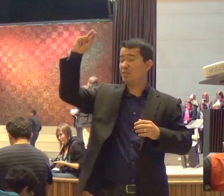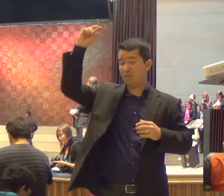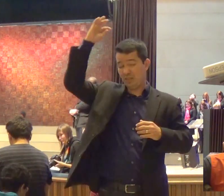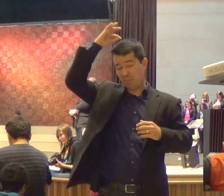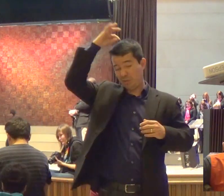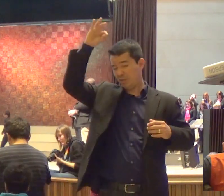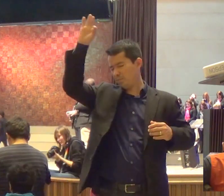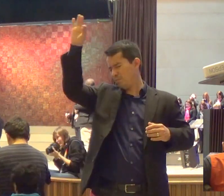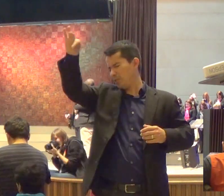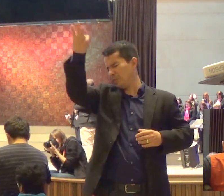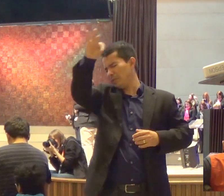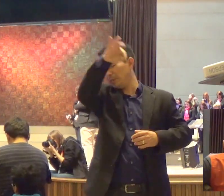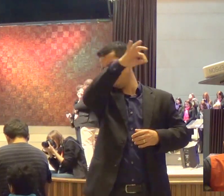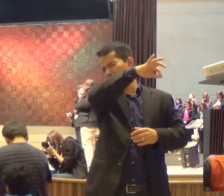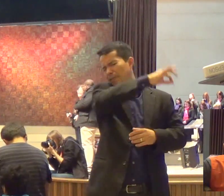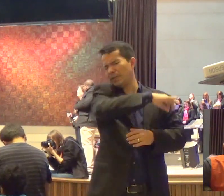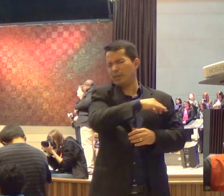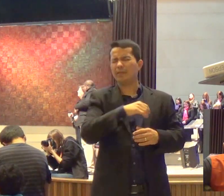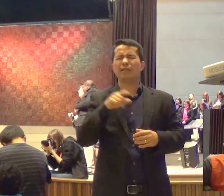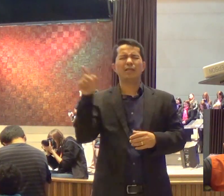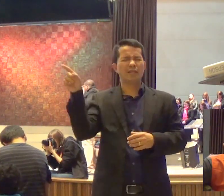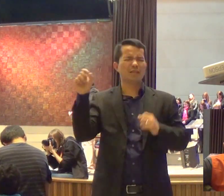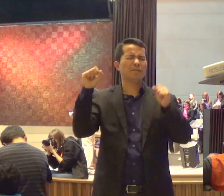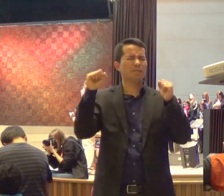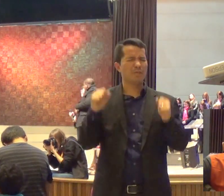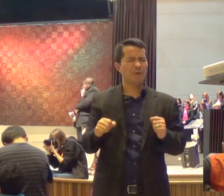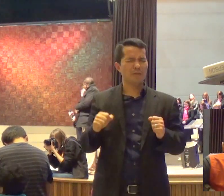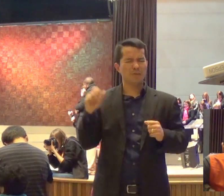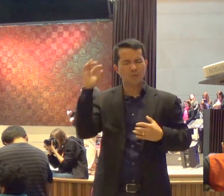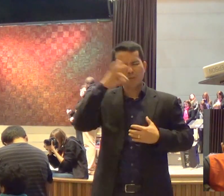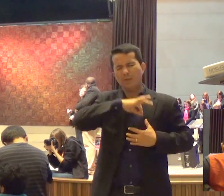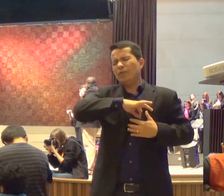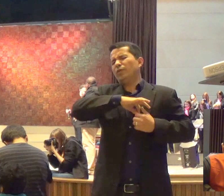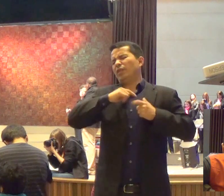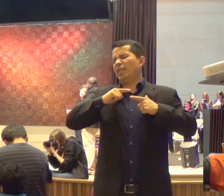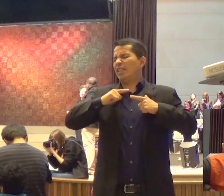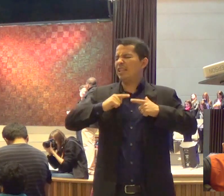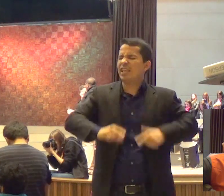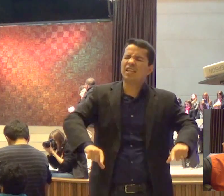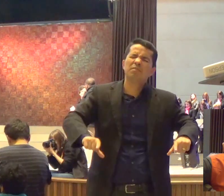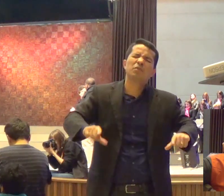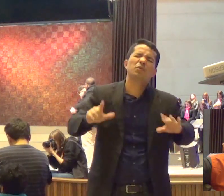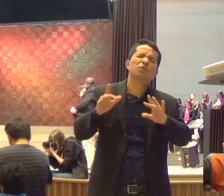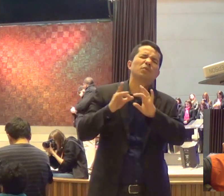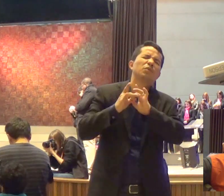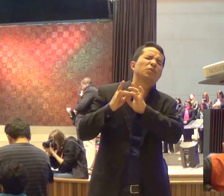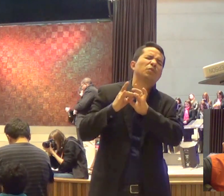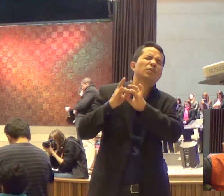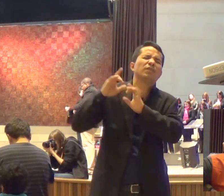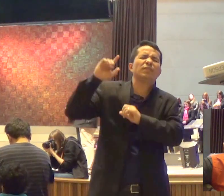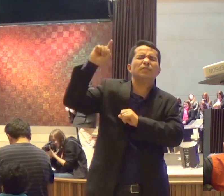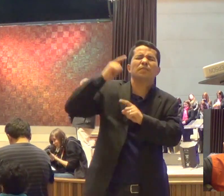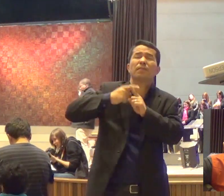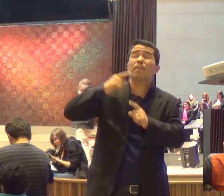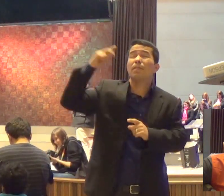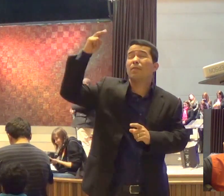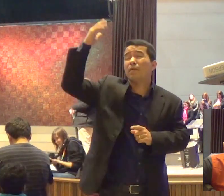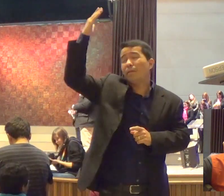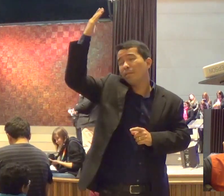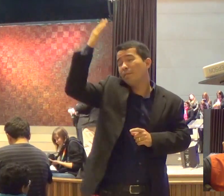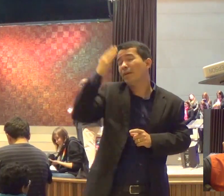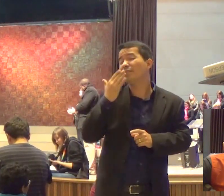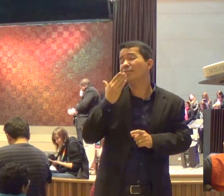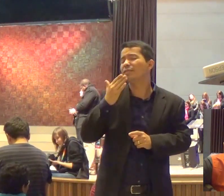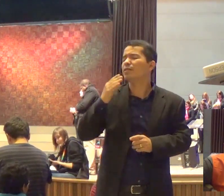espírito da promessa e que eles não sejam mais os mesmos porque a tua presença é real